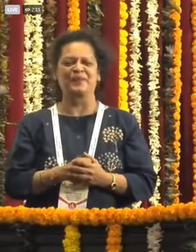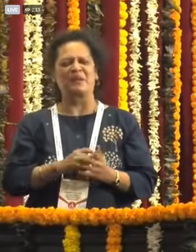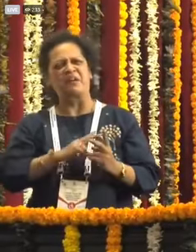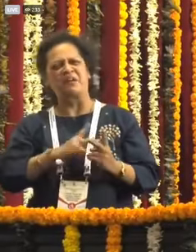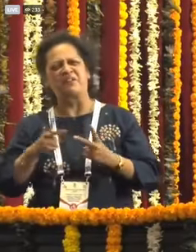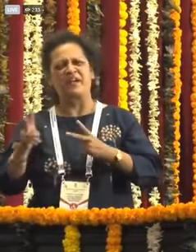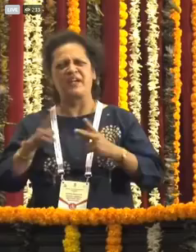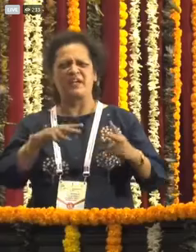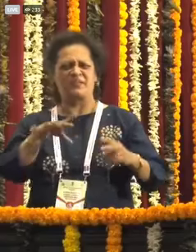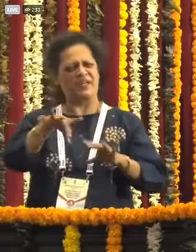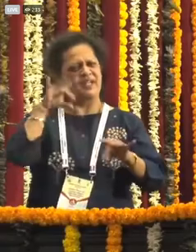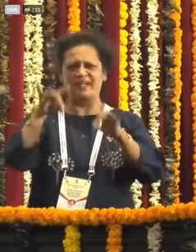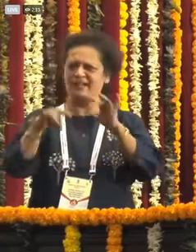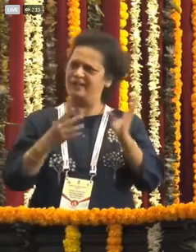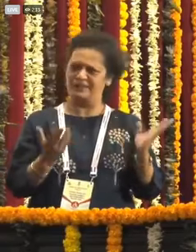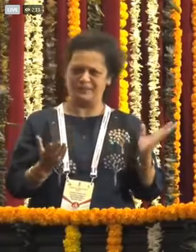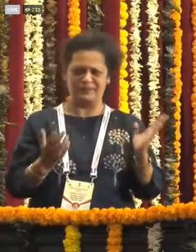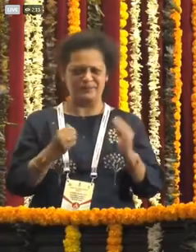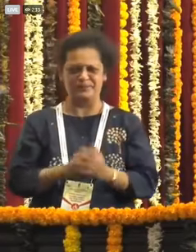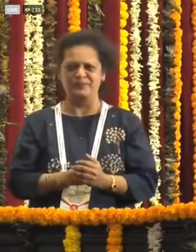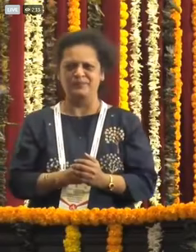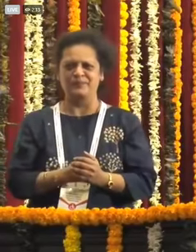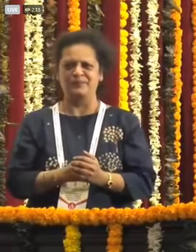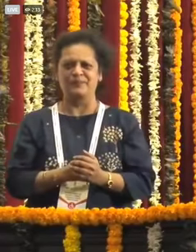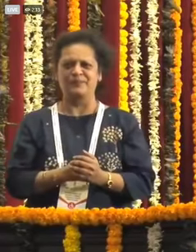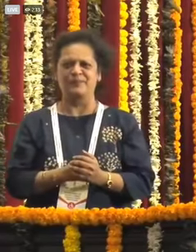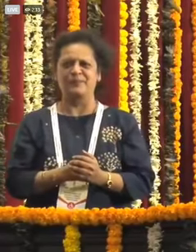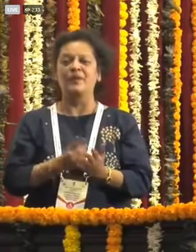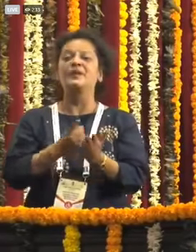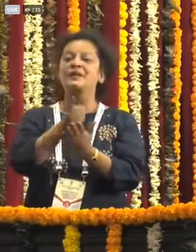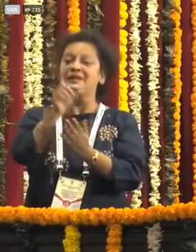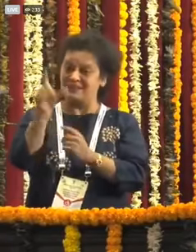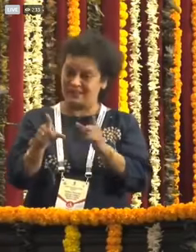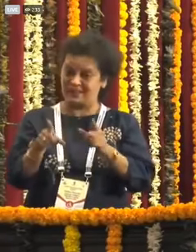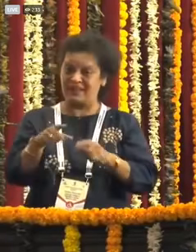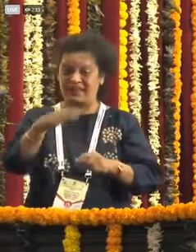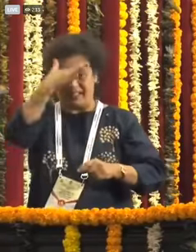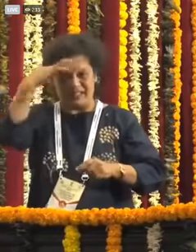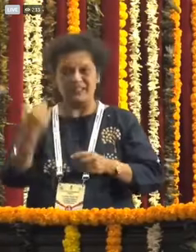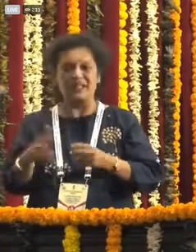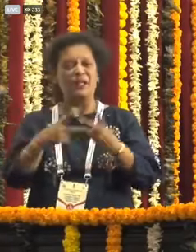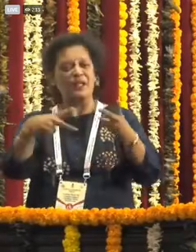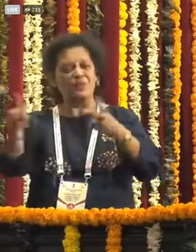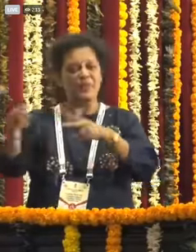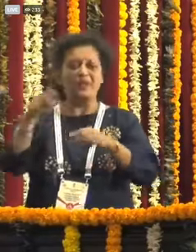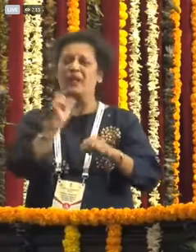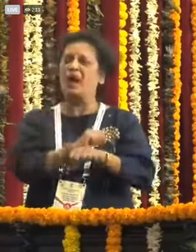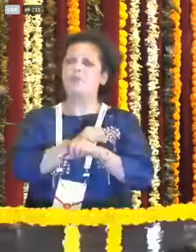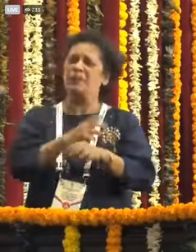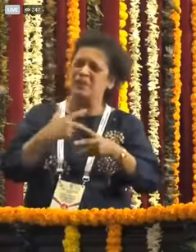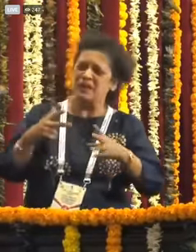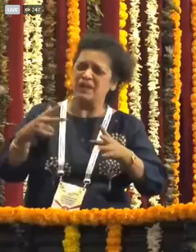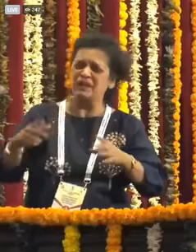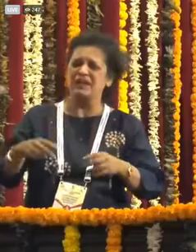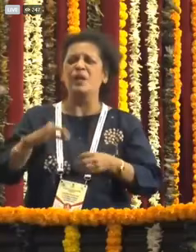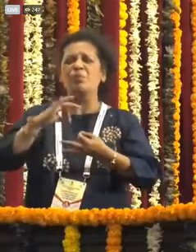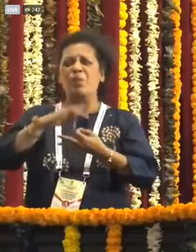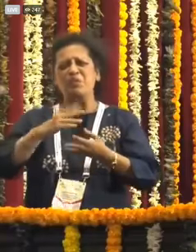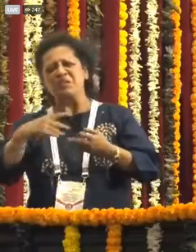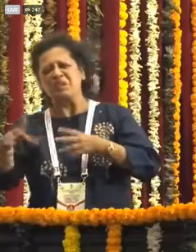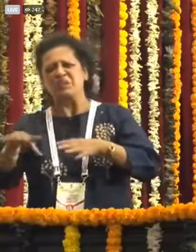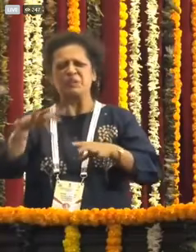अनेक निर्णय आपण घेतले, त्याच्यामध्ये शेतकऱ्यांसाठी, कष्टकऱ्यांसाठी, कामगारांसाठी,